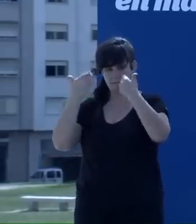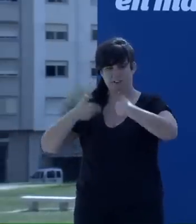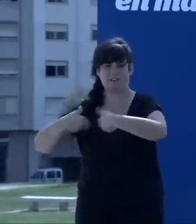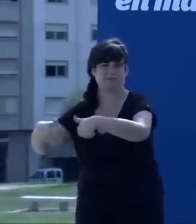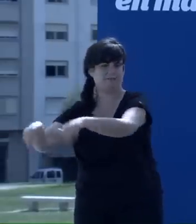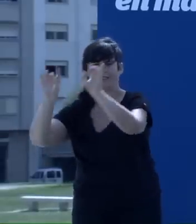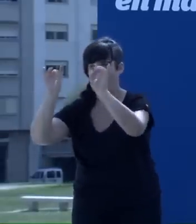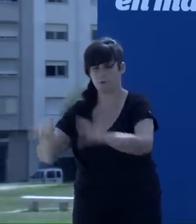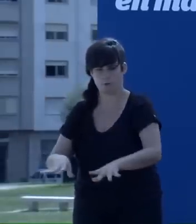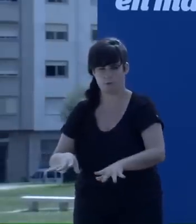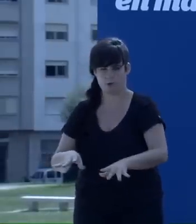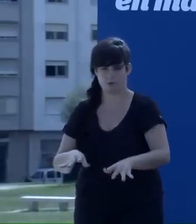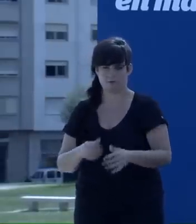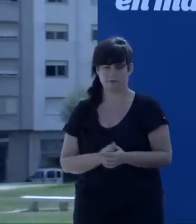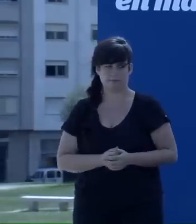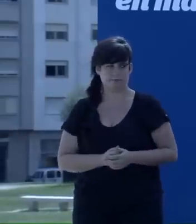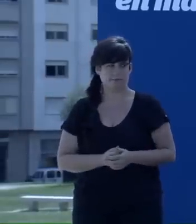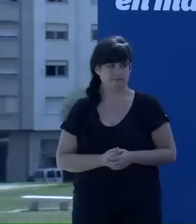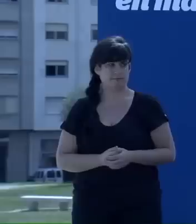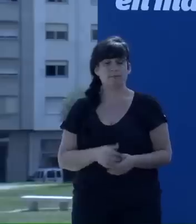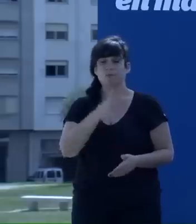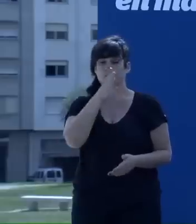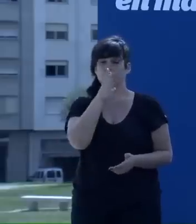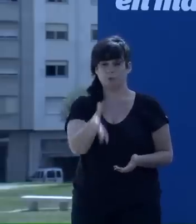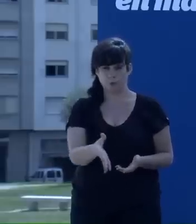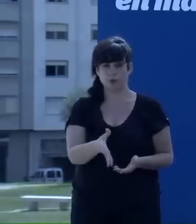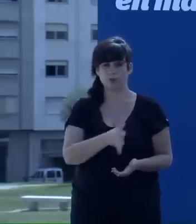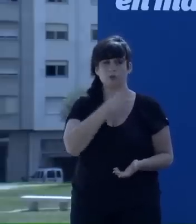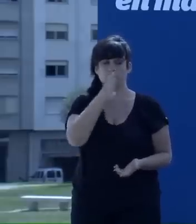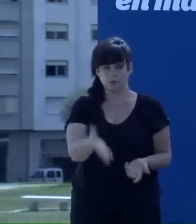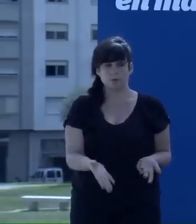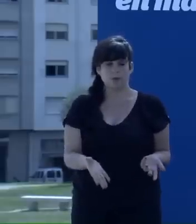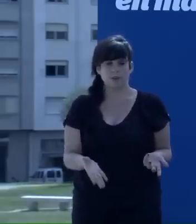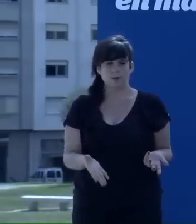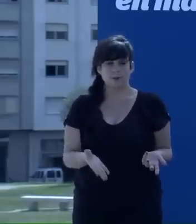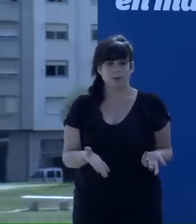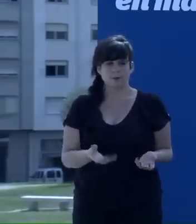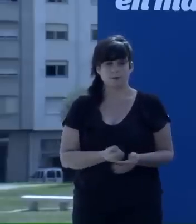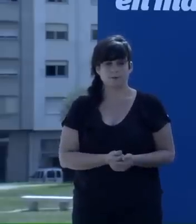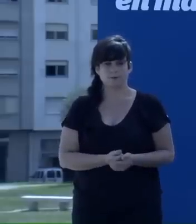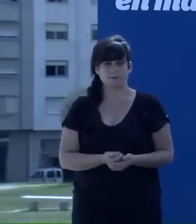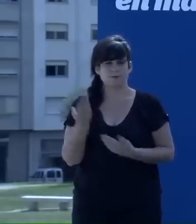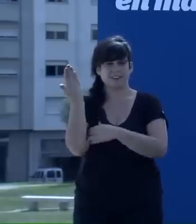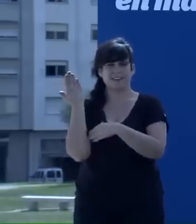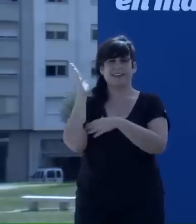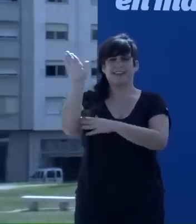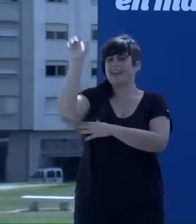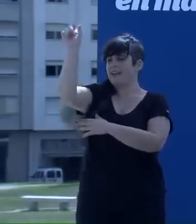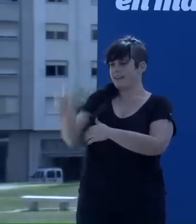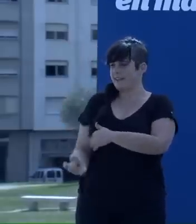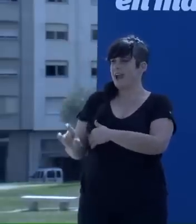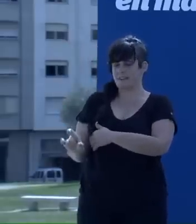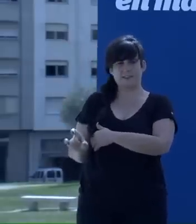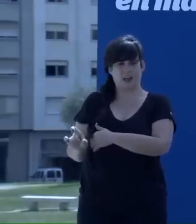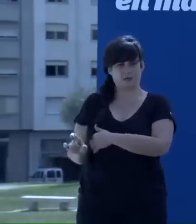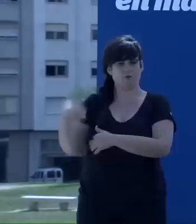Caetano e da Xunta de Galiza. E por eso, que mellor que ter como candidato á presidencia da